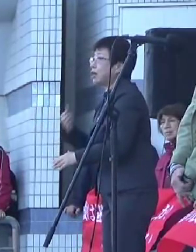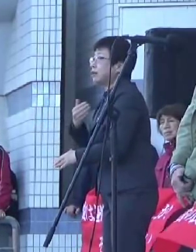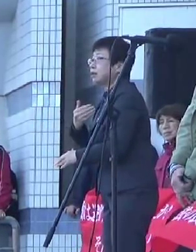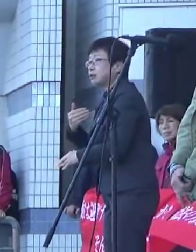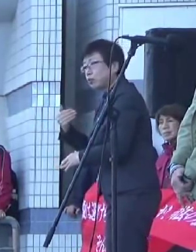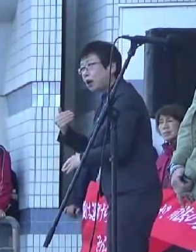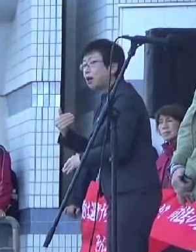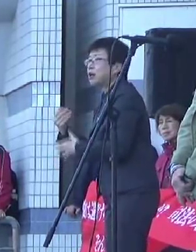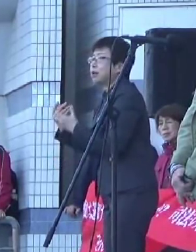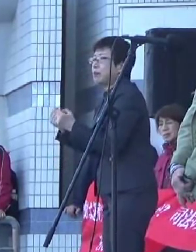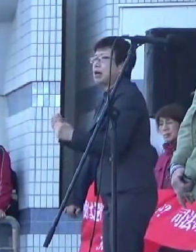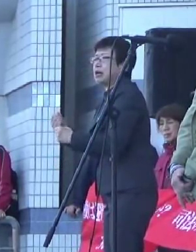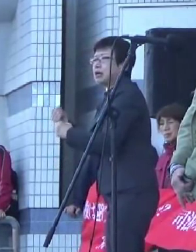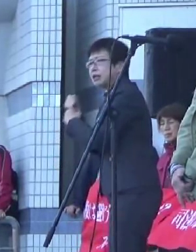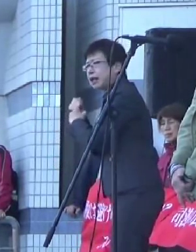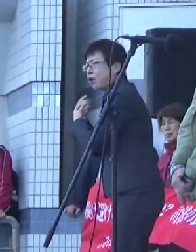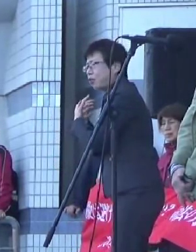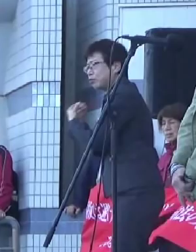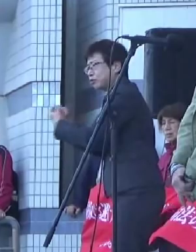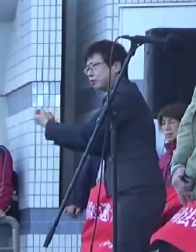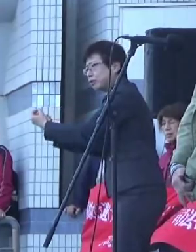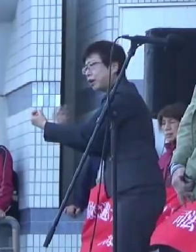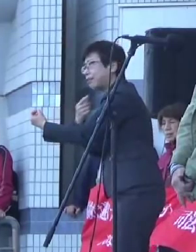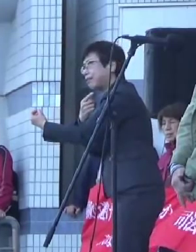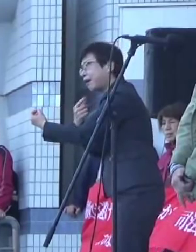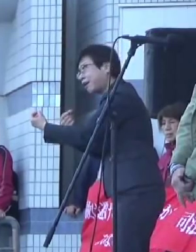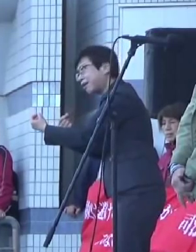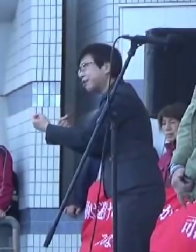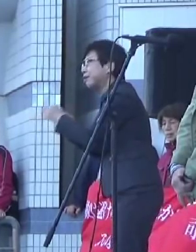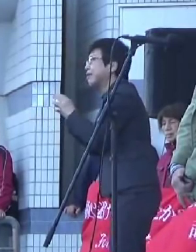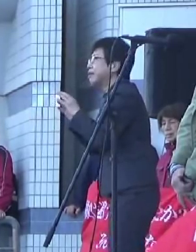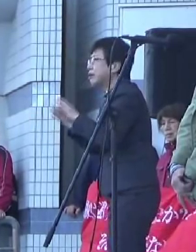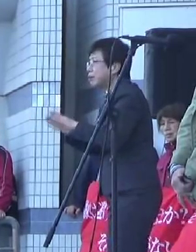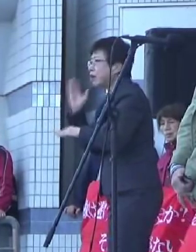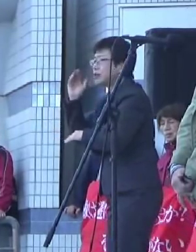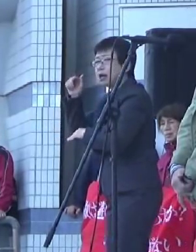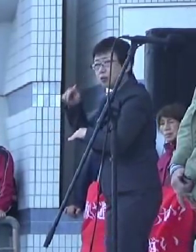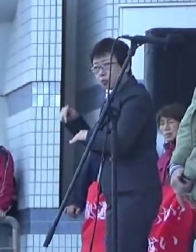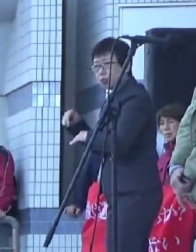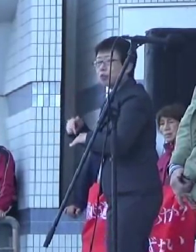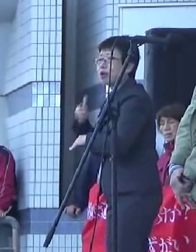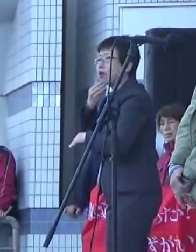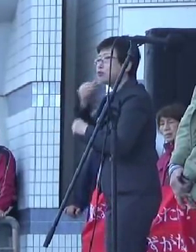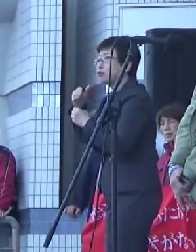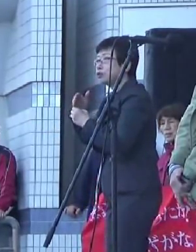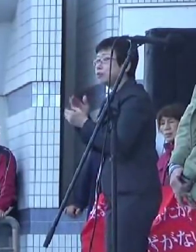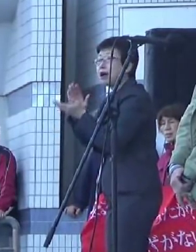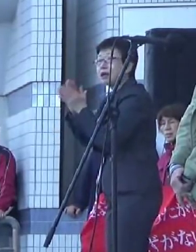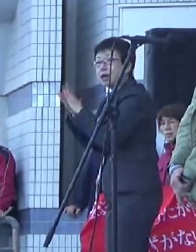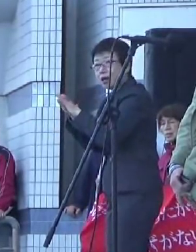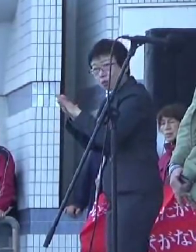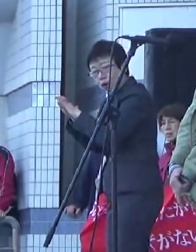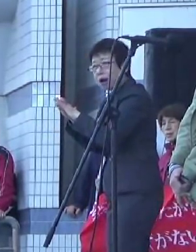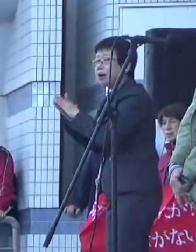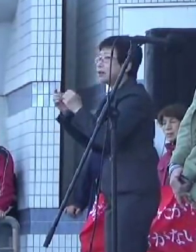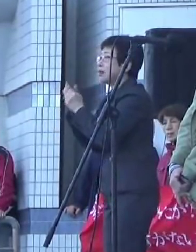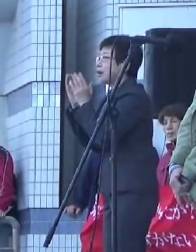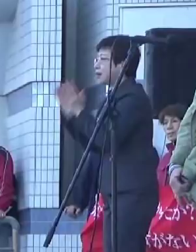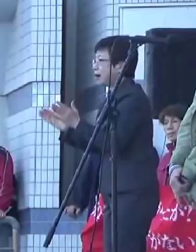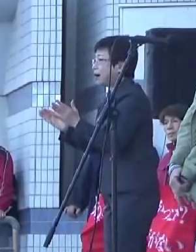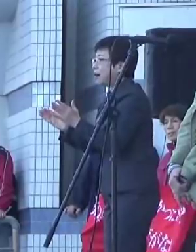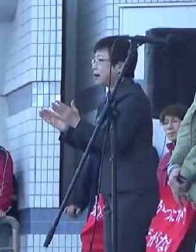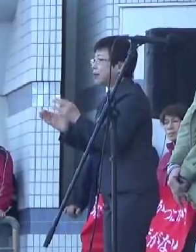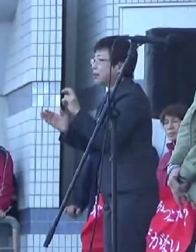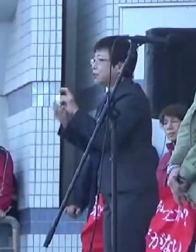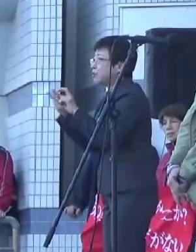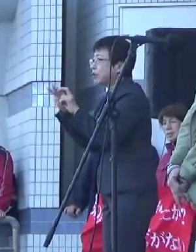ちはやはり避難を続けたい。今政府や福島県は年間20ミリ